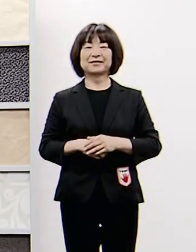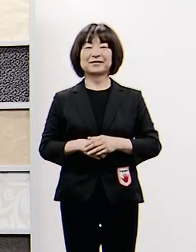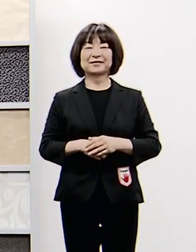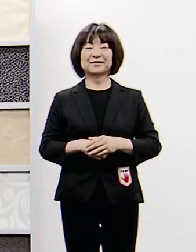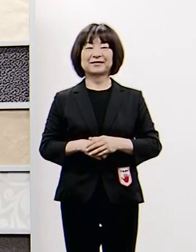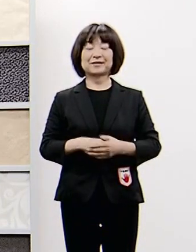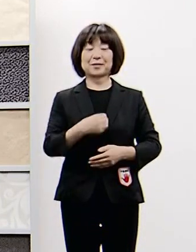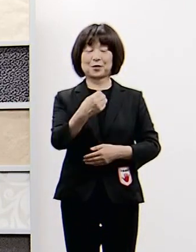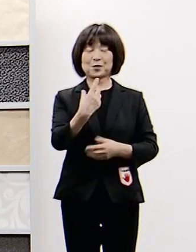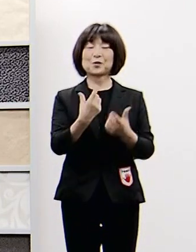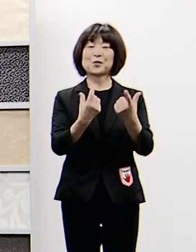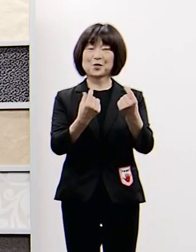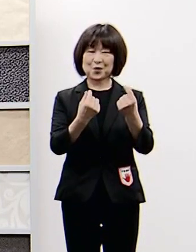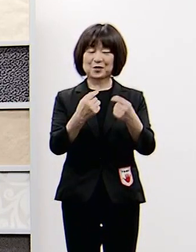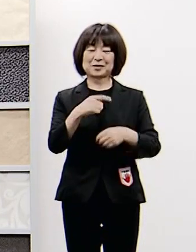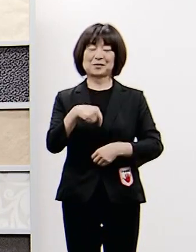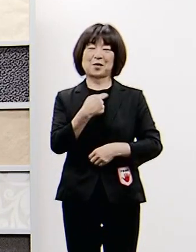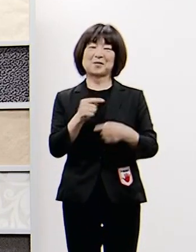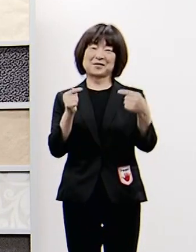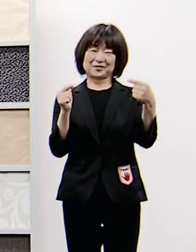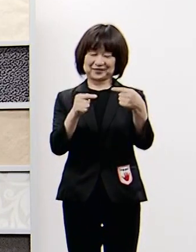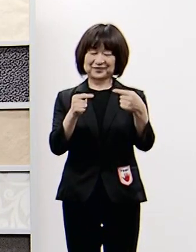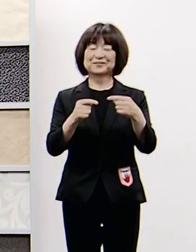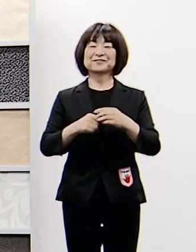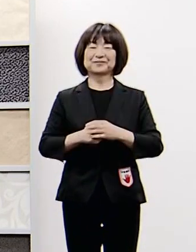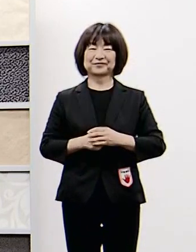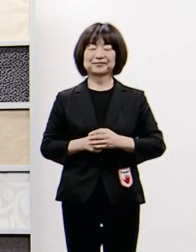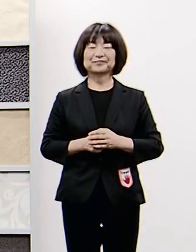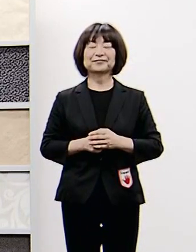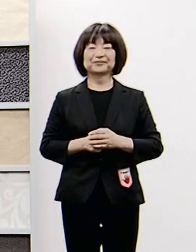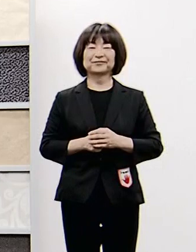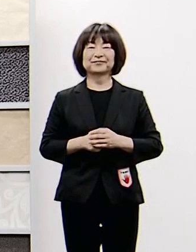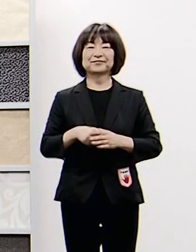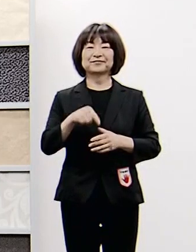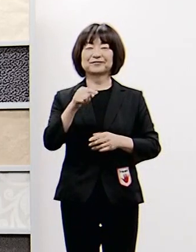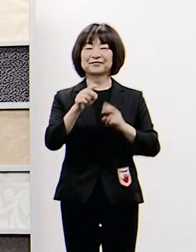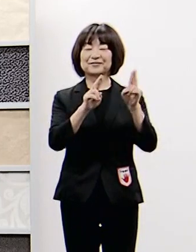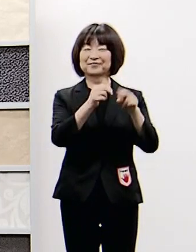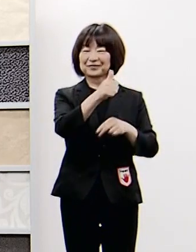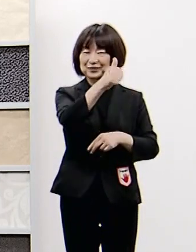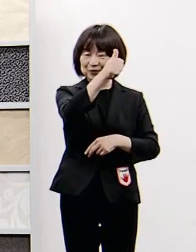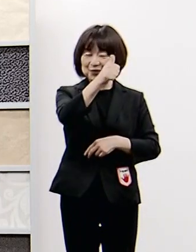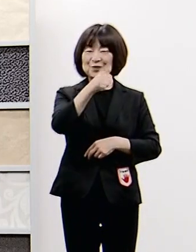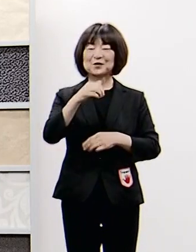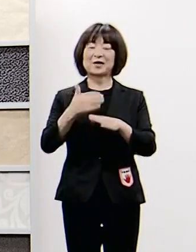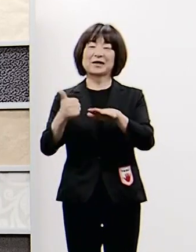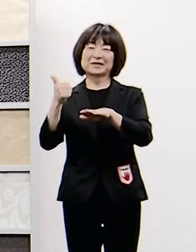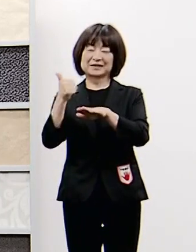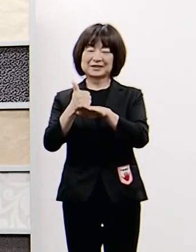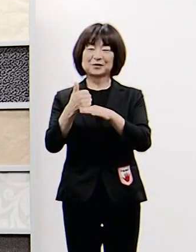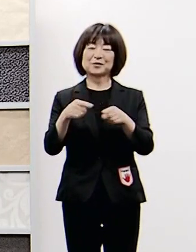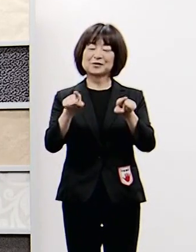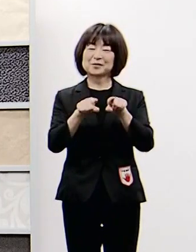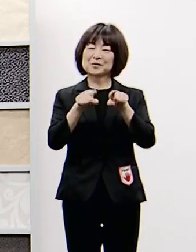をしております全く同意見同じ考えであります従いましてそれを象徴するような場をですね